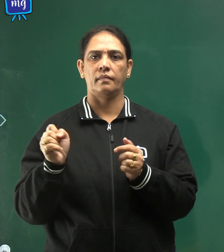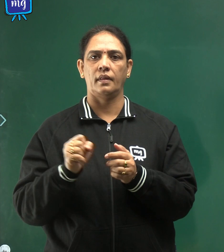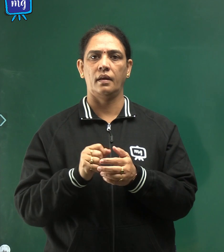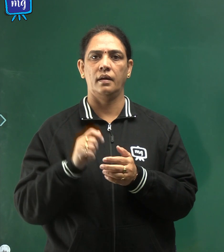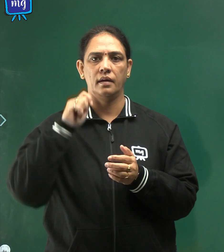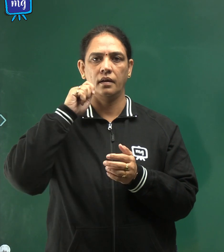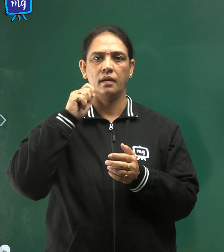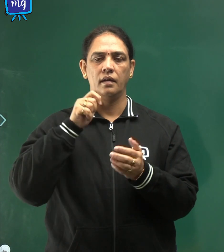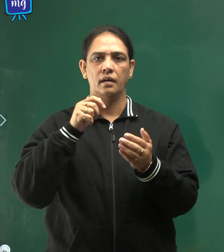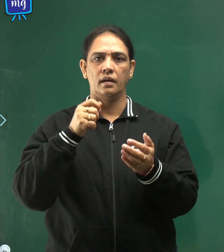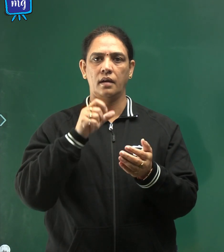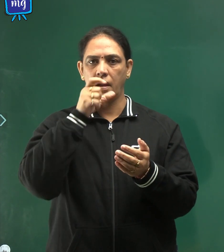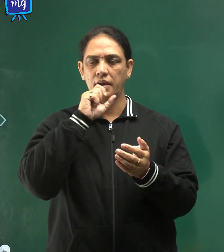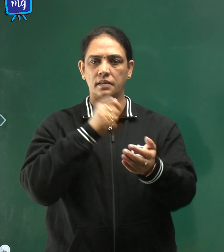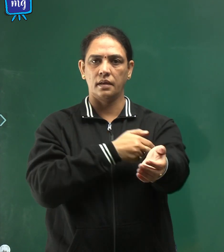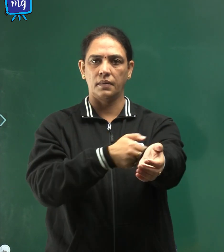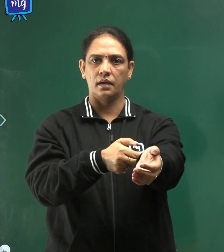वनीला